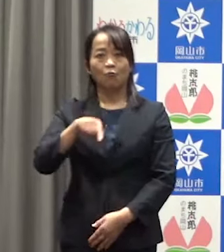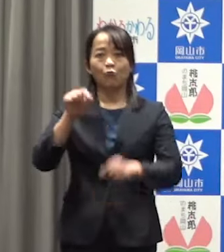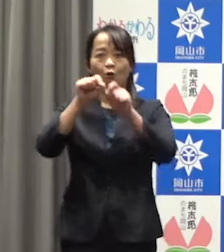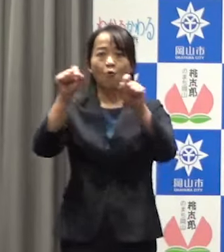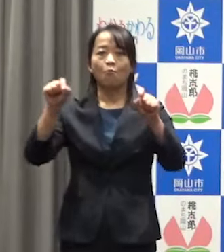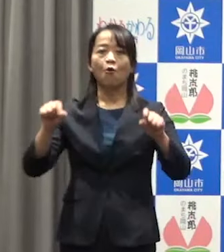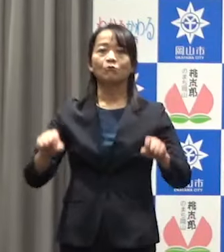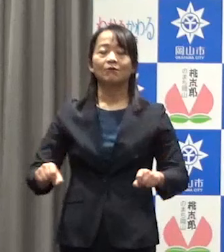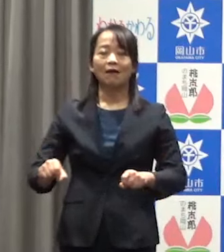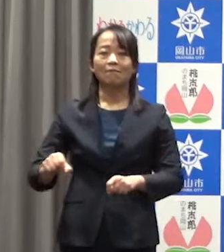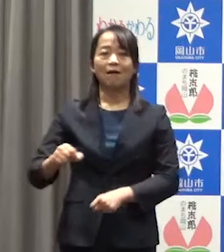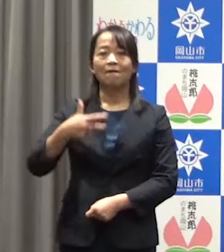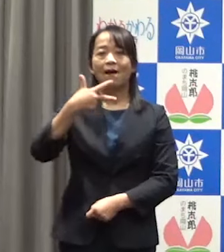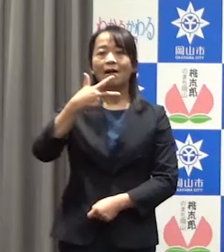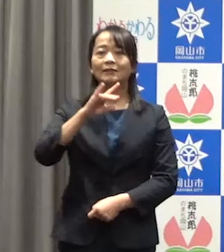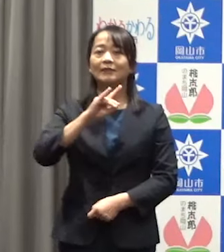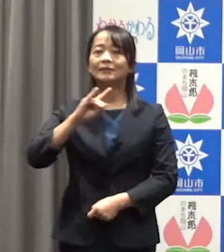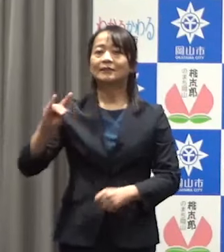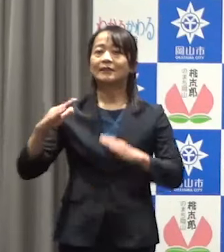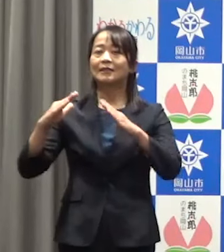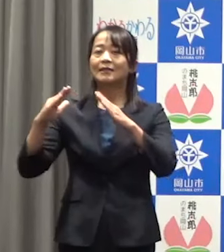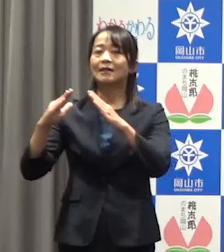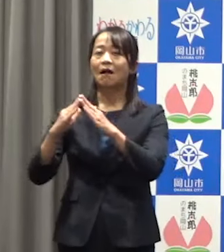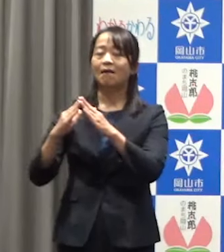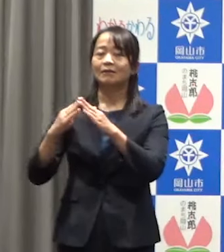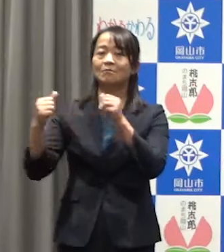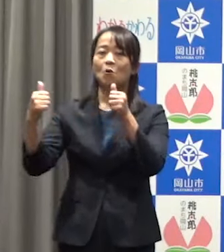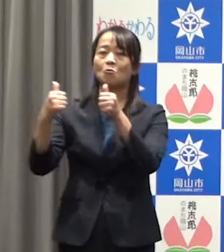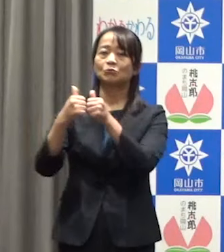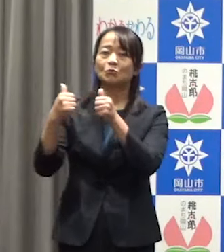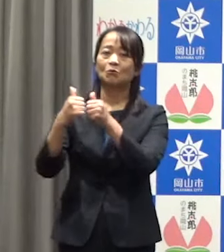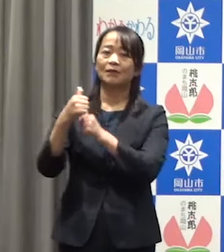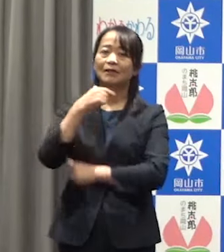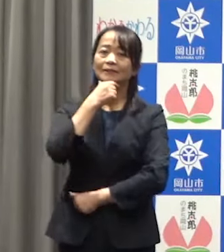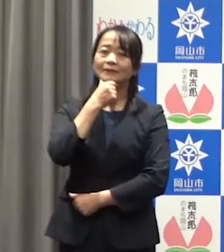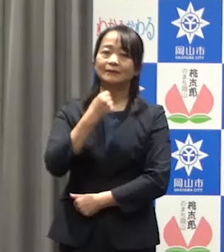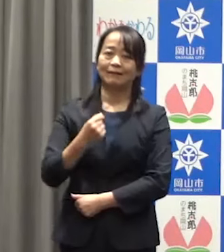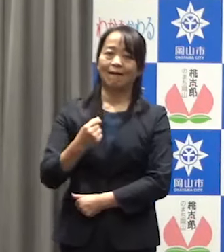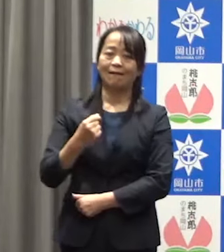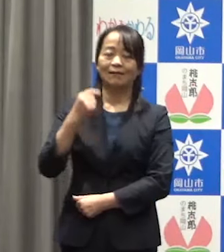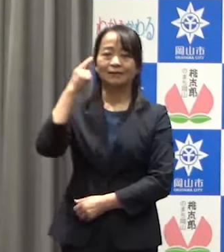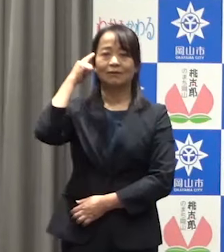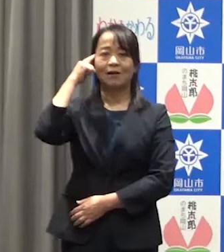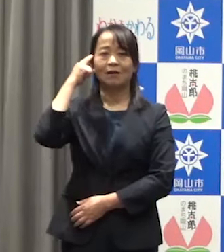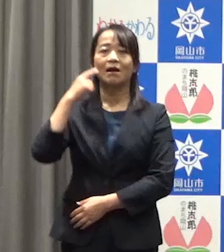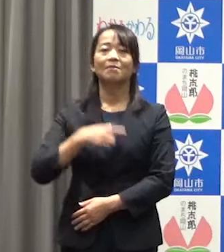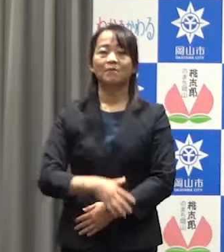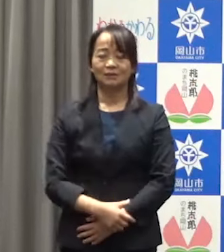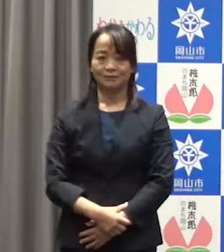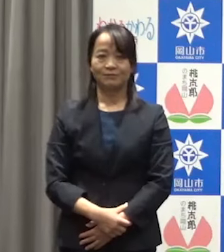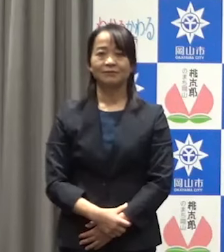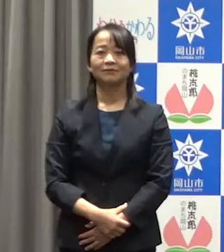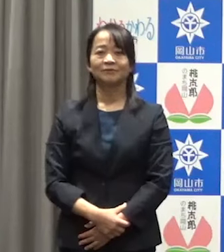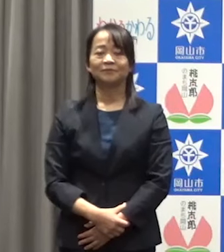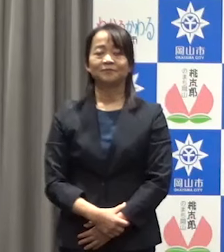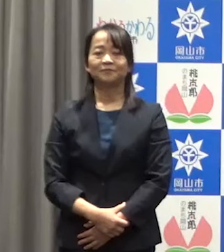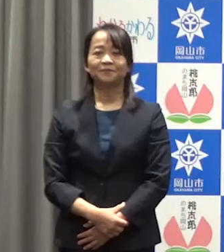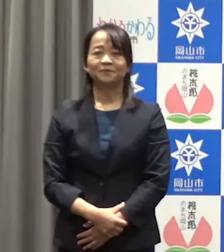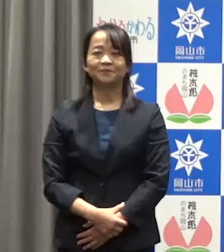市議会の方にも相談をしたいなというように思っているところであります。また